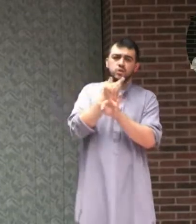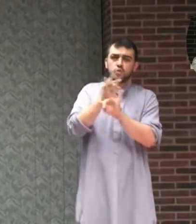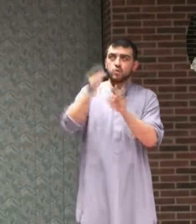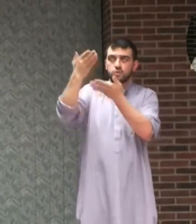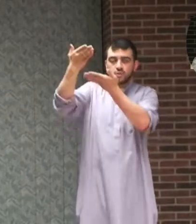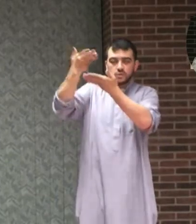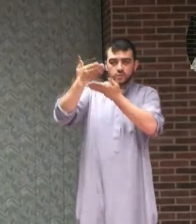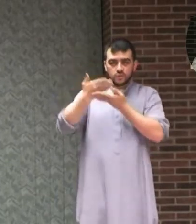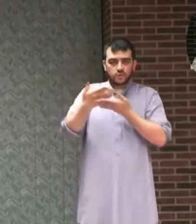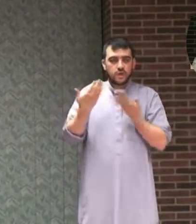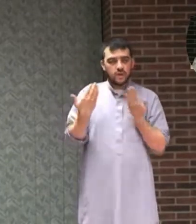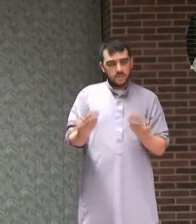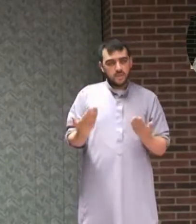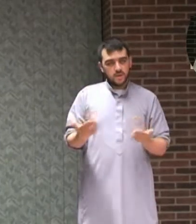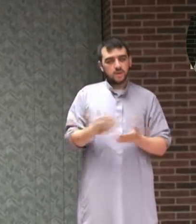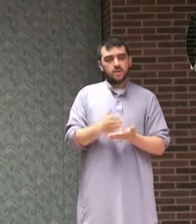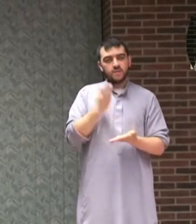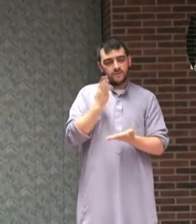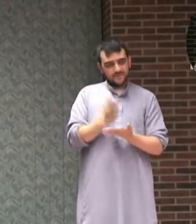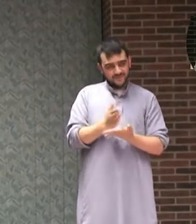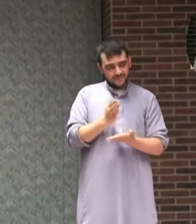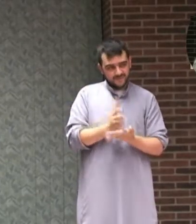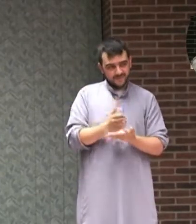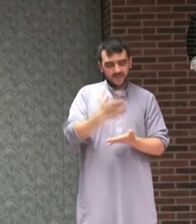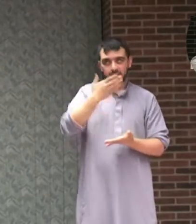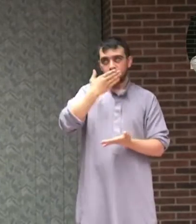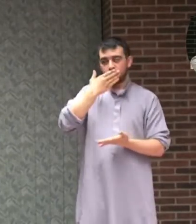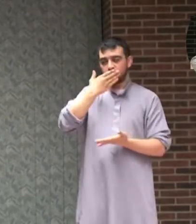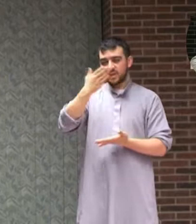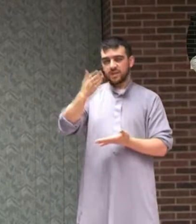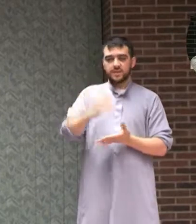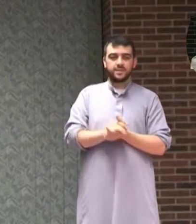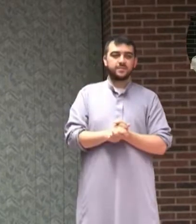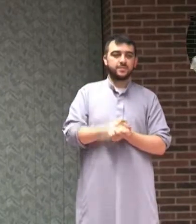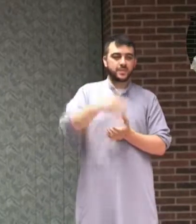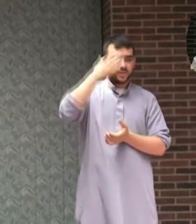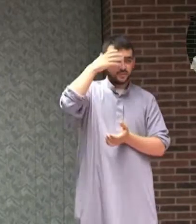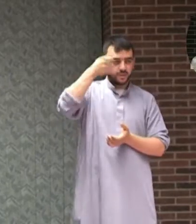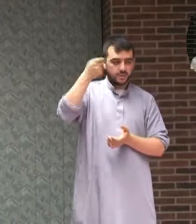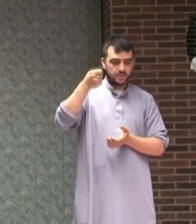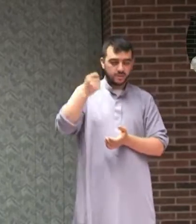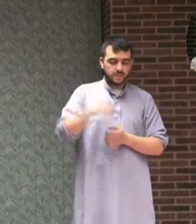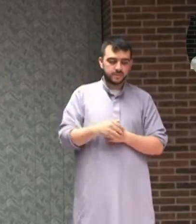ses bienfaits. وأقول قولي هذا وأستغفر الله لي ولكم فاستغفروه